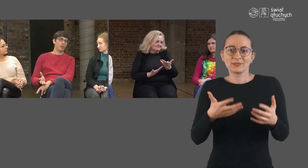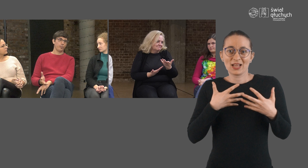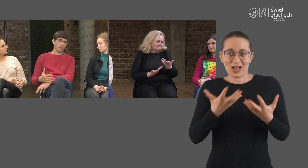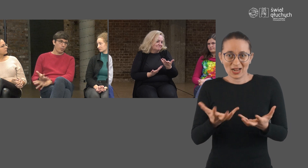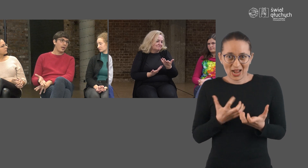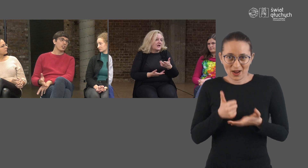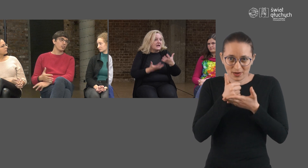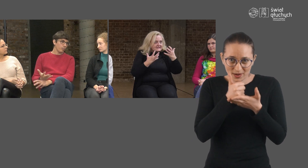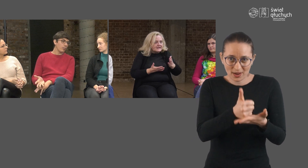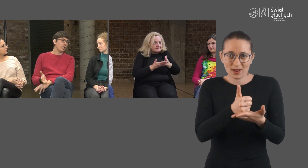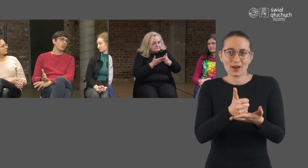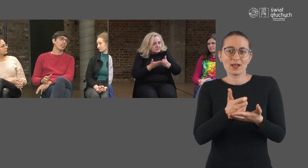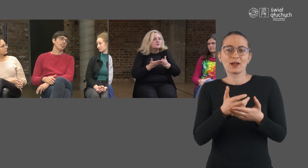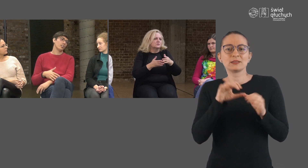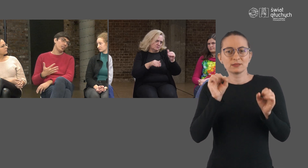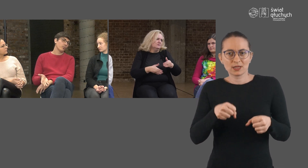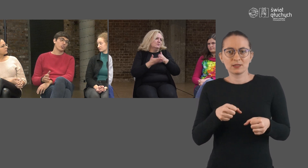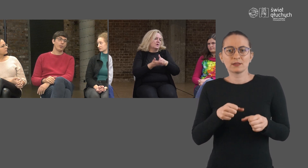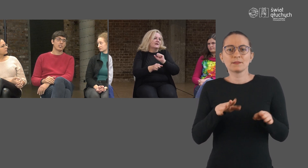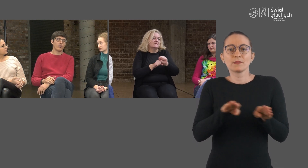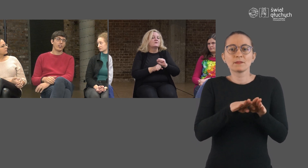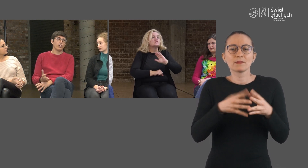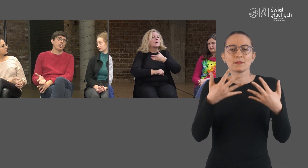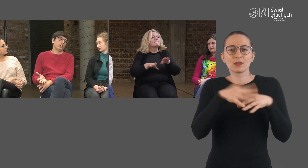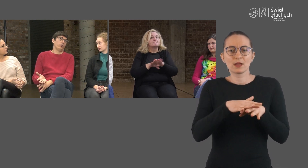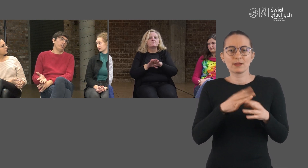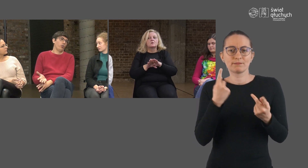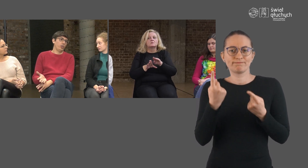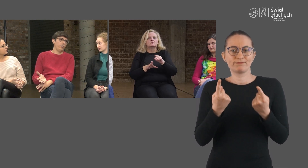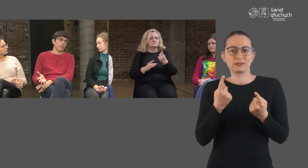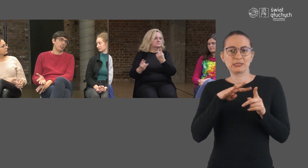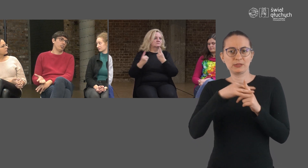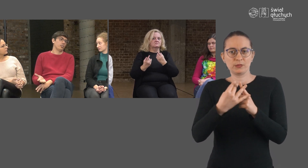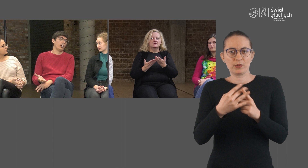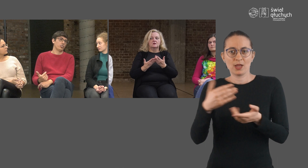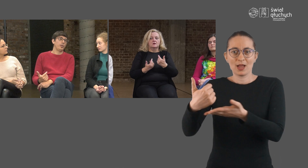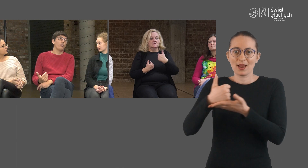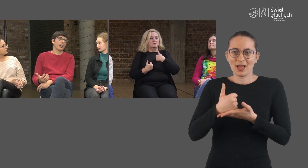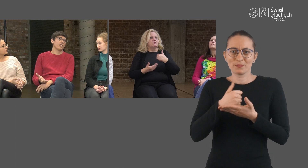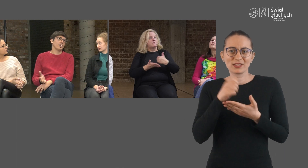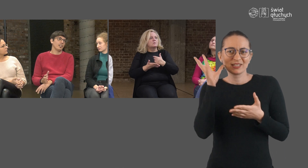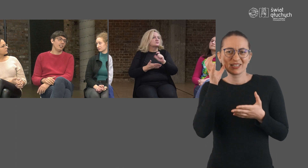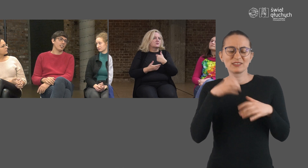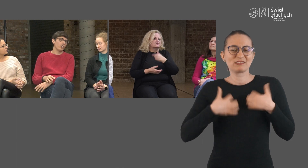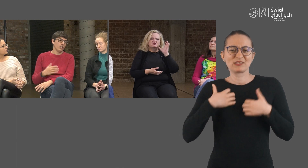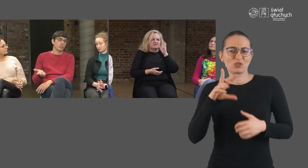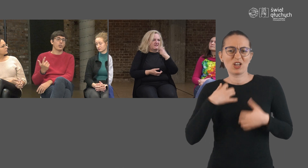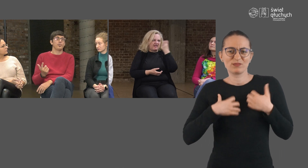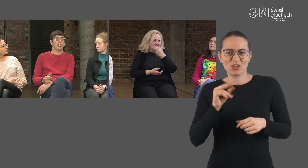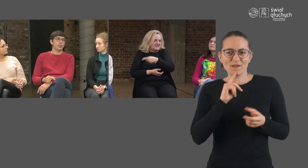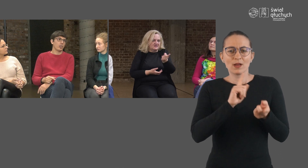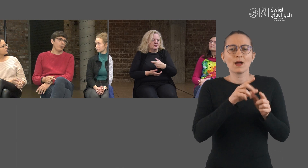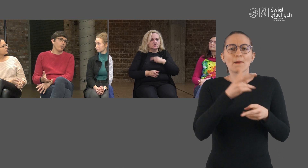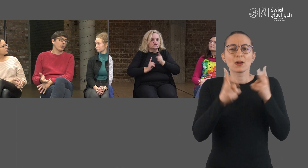chcą pomagać, to pomagają. Natomiast w szkole podstawowej to nikt nie chciał wiedzieć, co należy mi pomagać i tak dalej. Dlatego